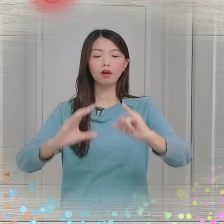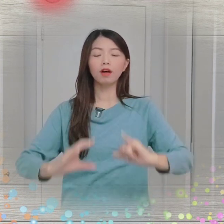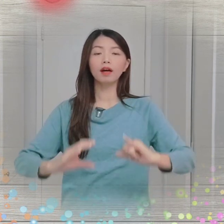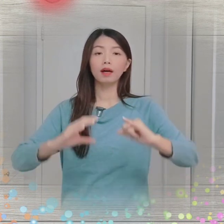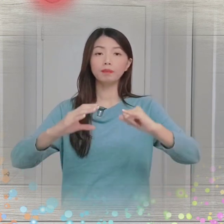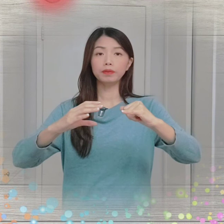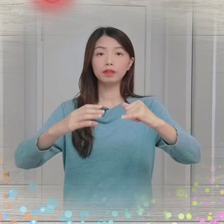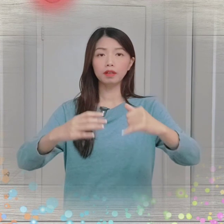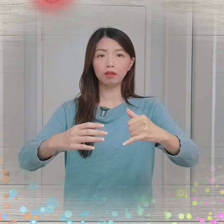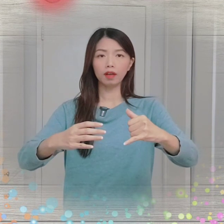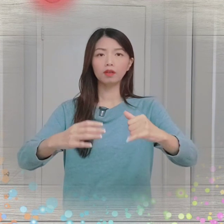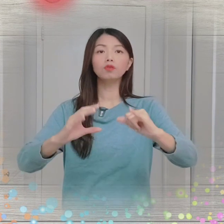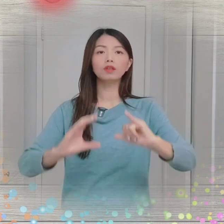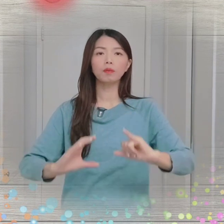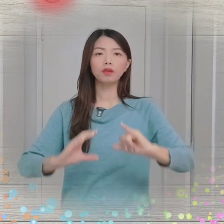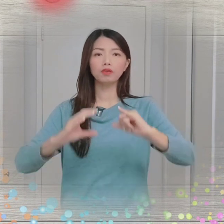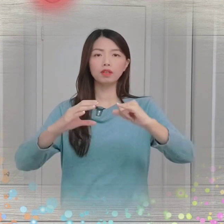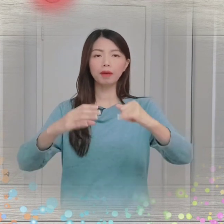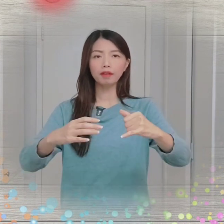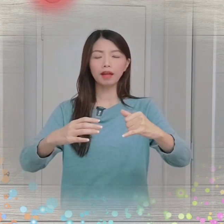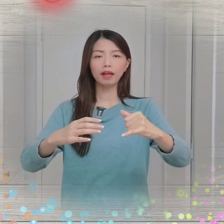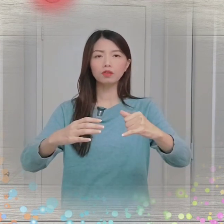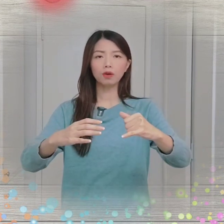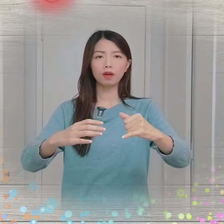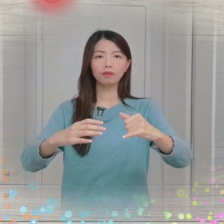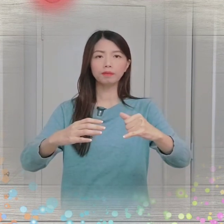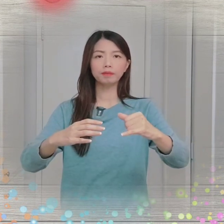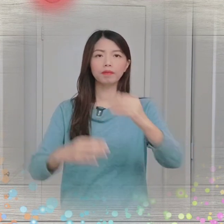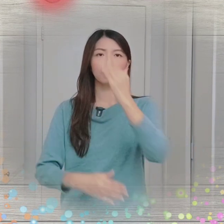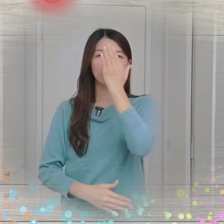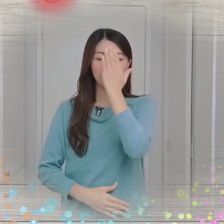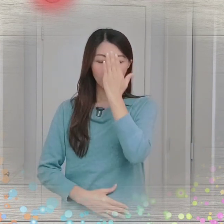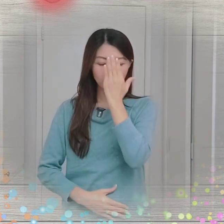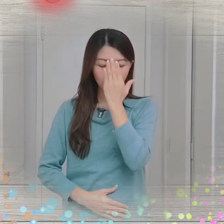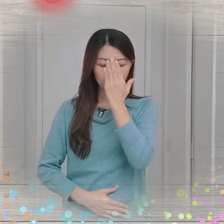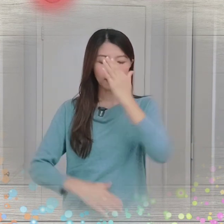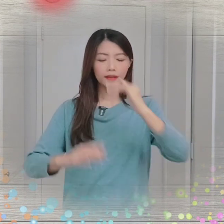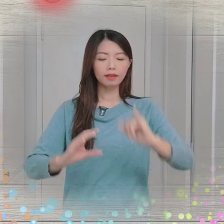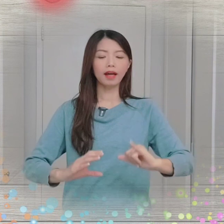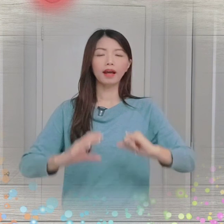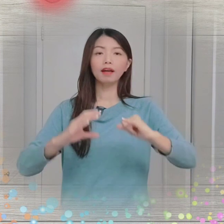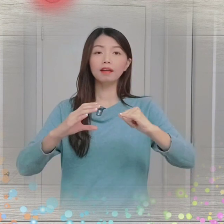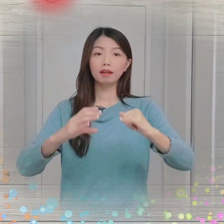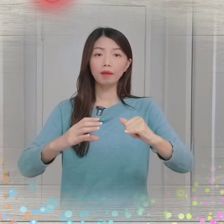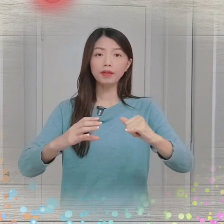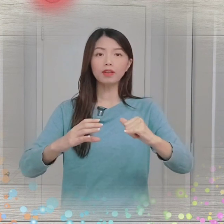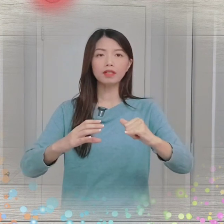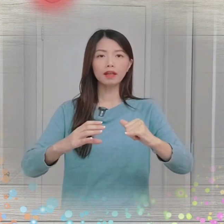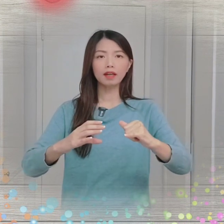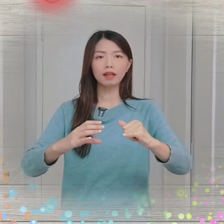펴주셔서 앞을 이렇게 둥글게 표현해 주시면 나라 수어예요. 겸손한 나라